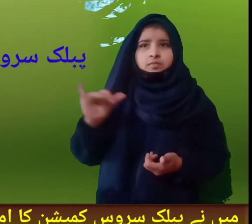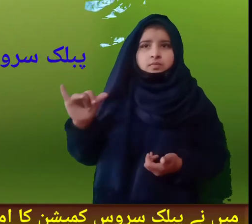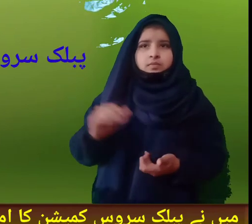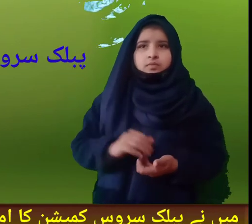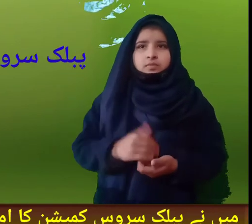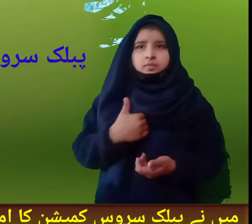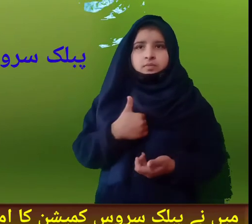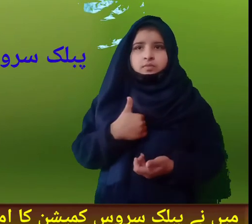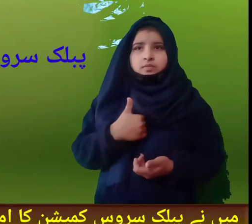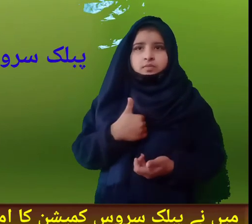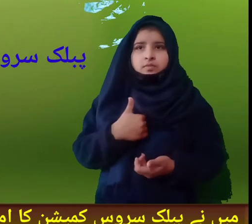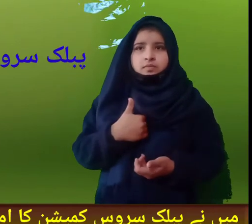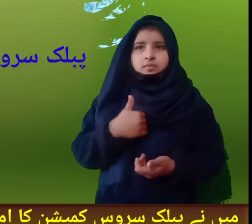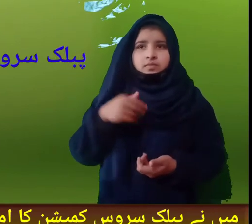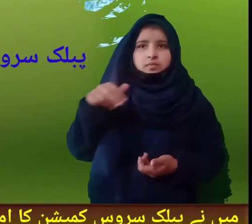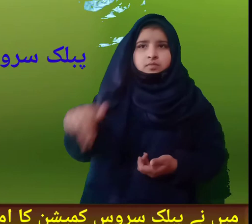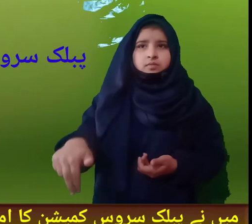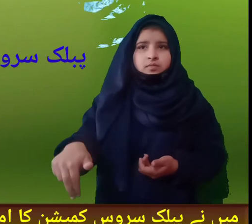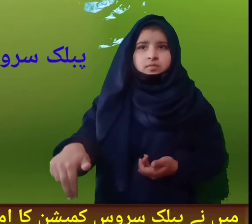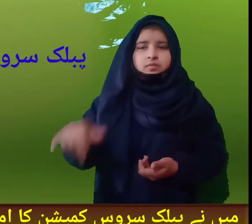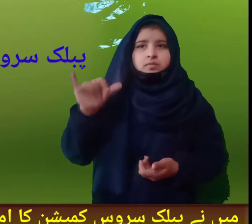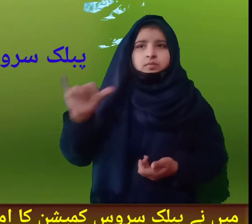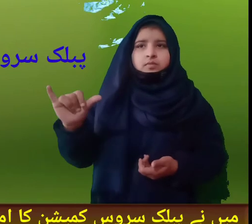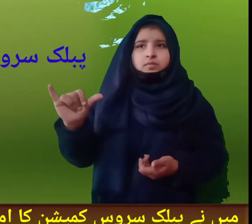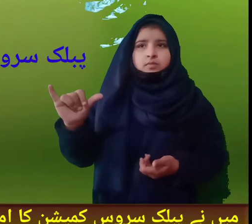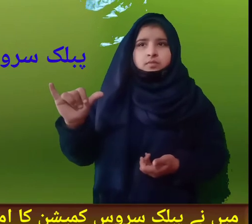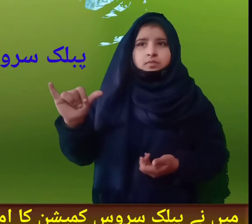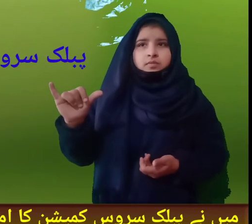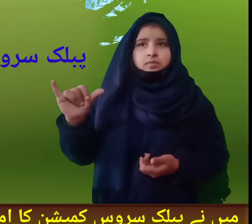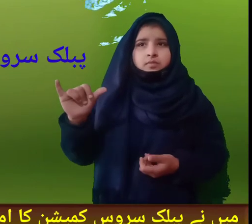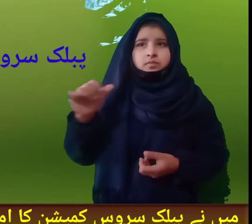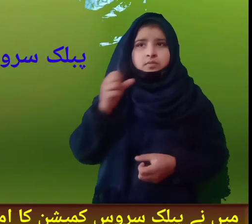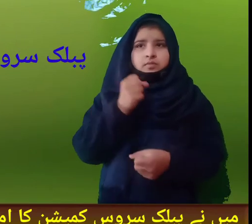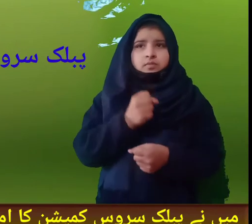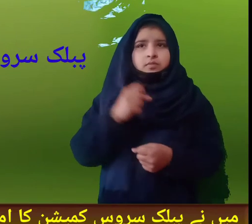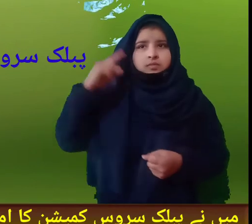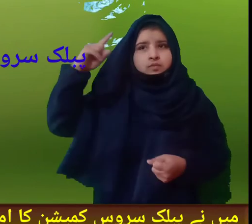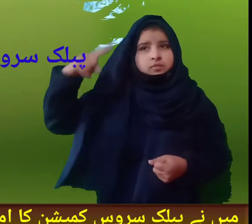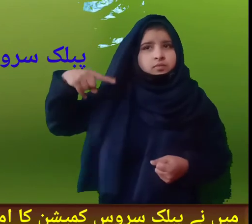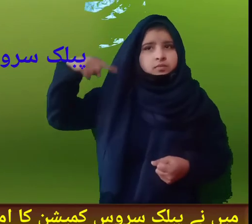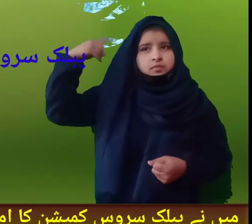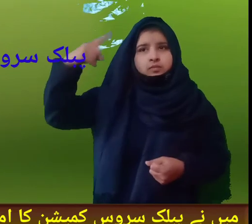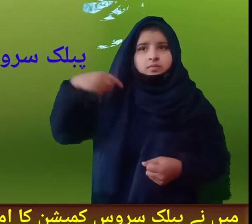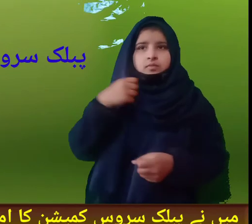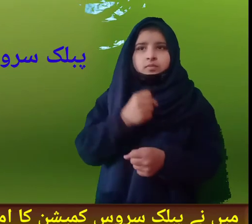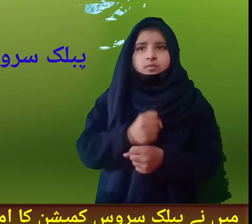मैंने पब्लिक